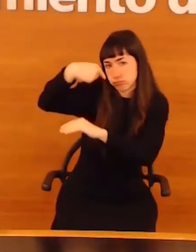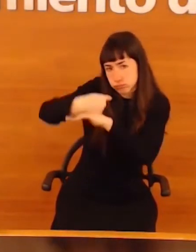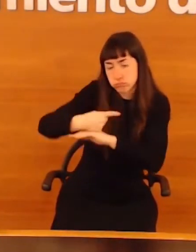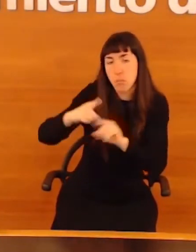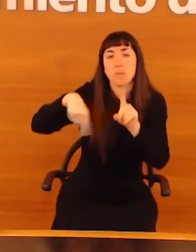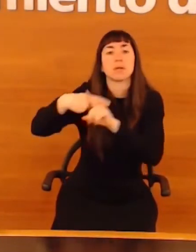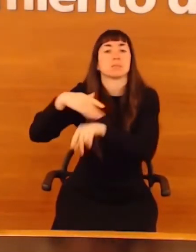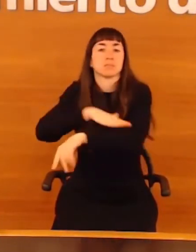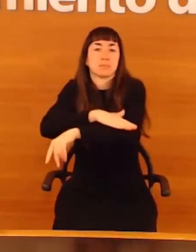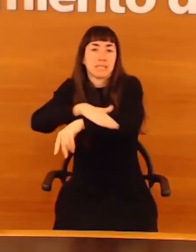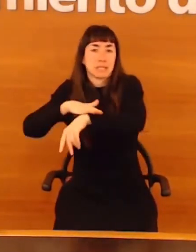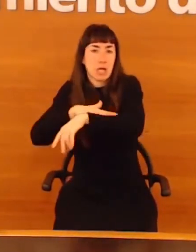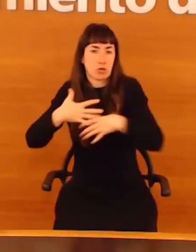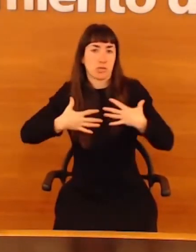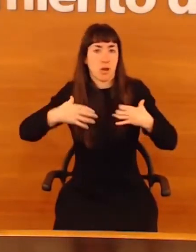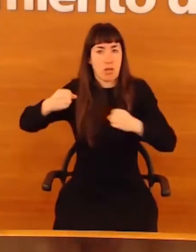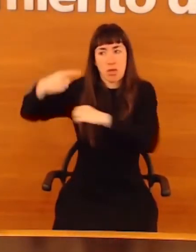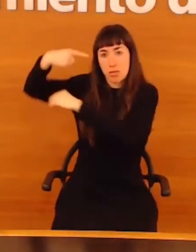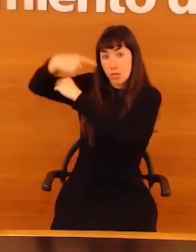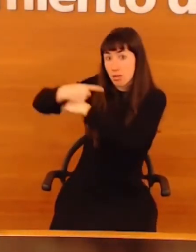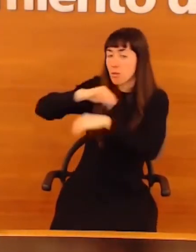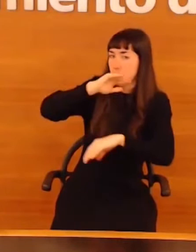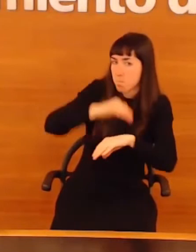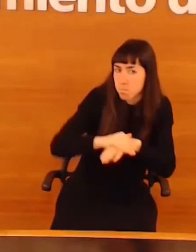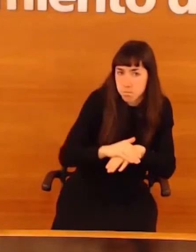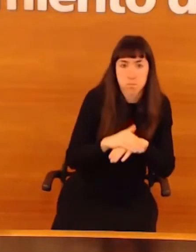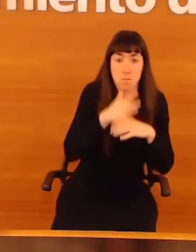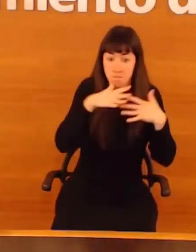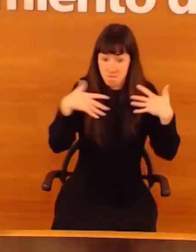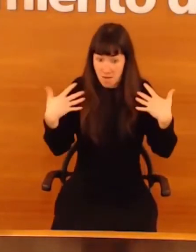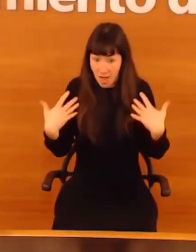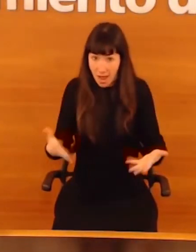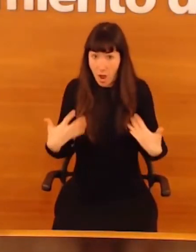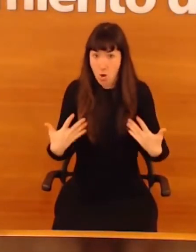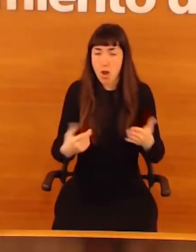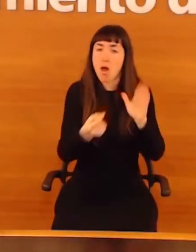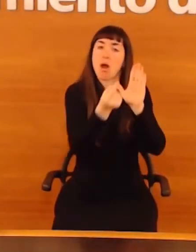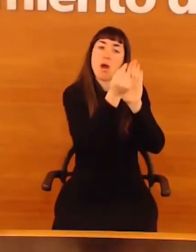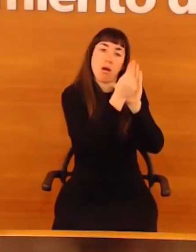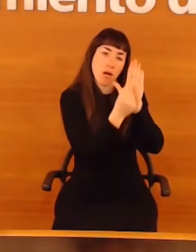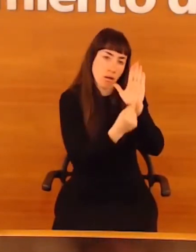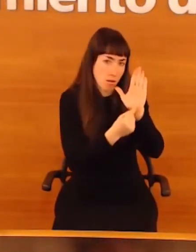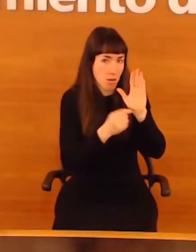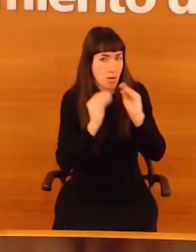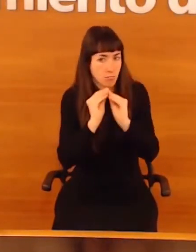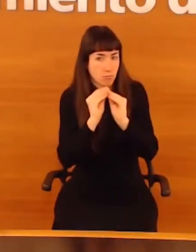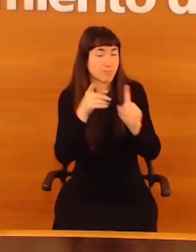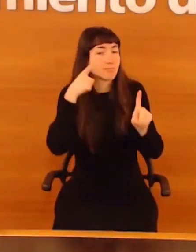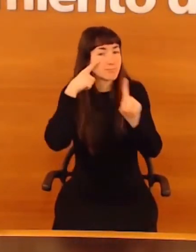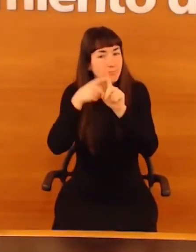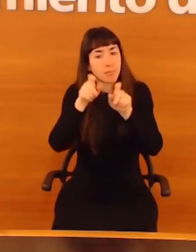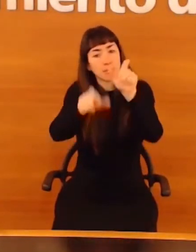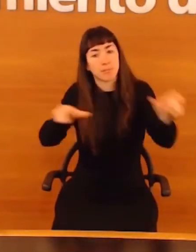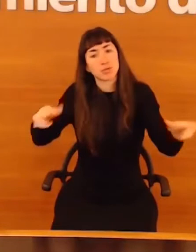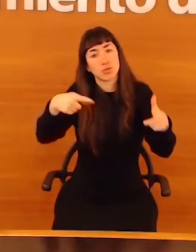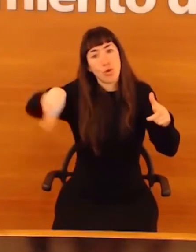sino del Ministerio de Sanidad. Y ahora mismo se están estableciendo procedimientos para actuar con estas